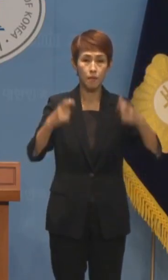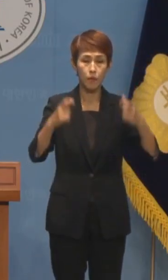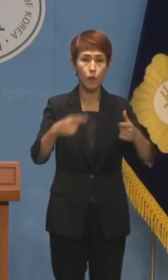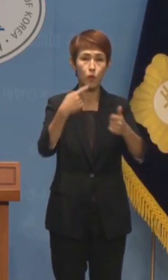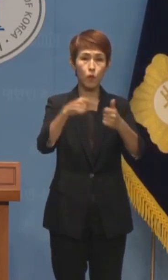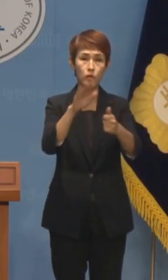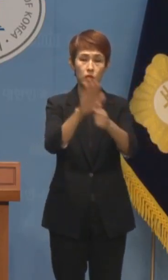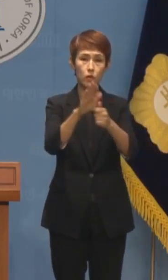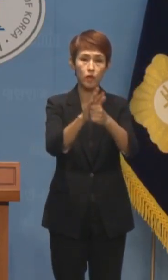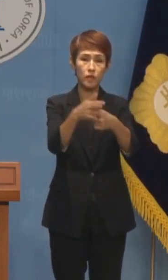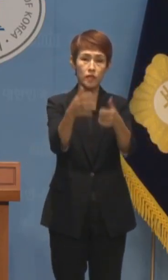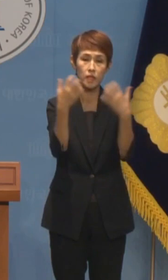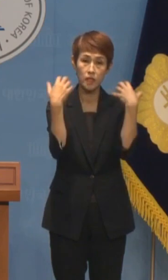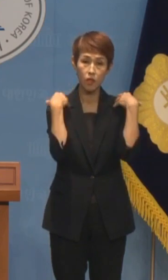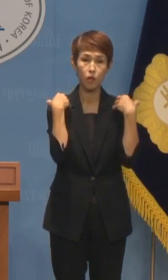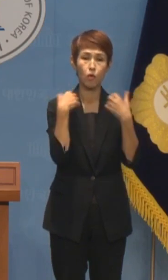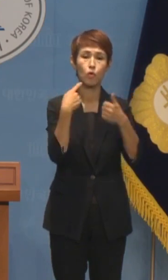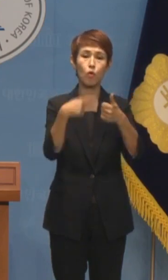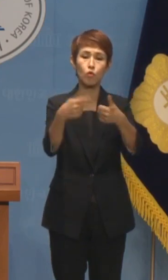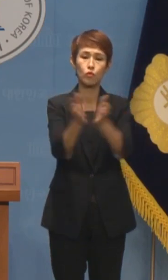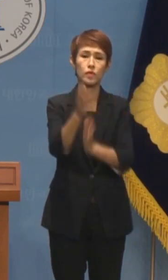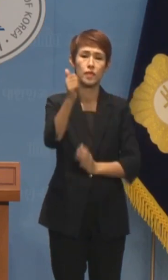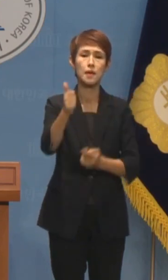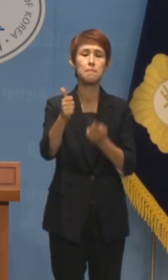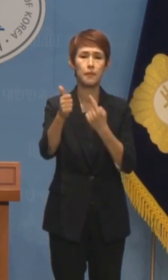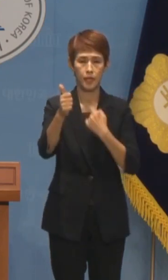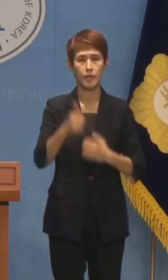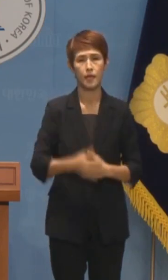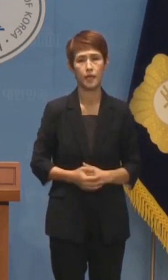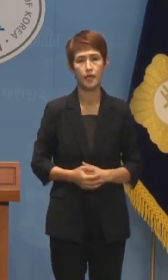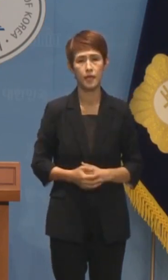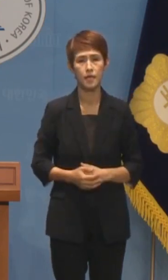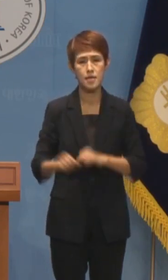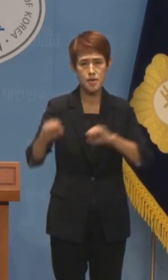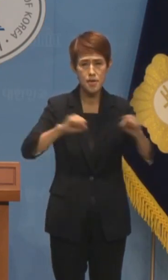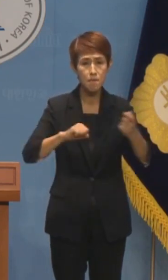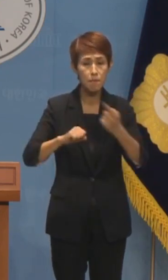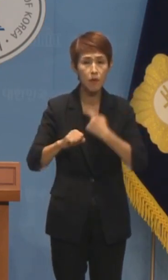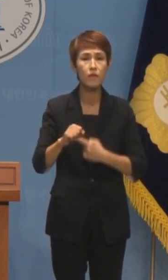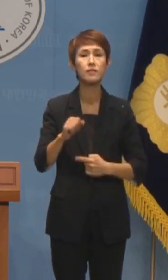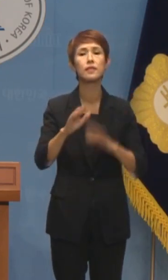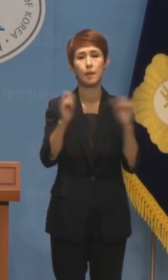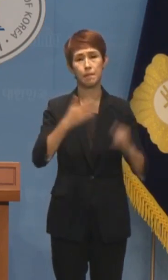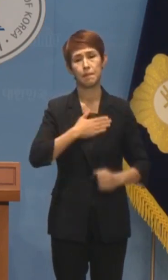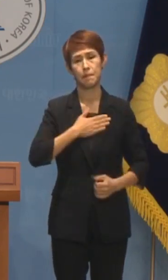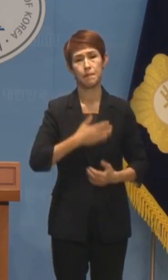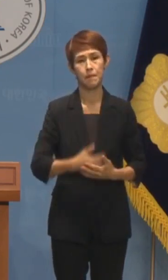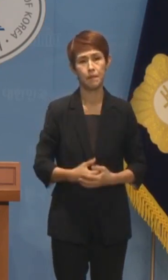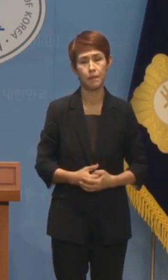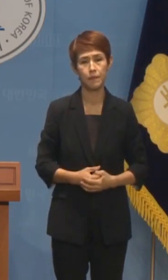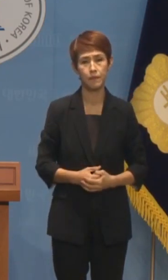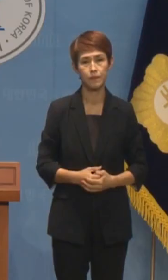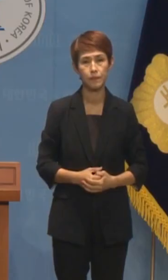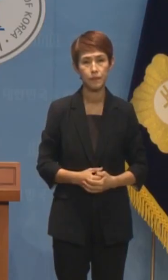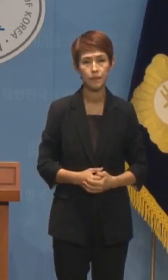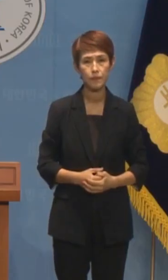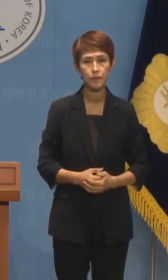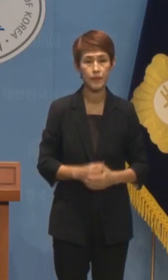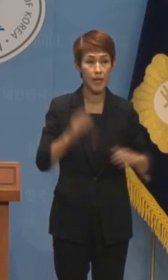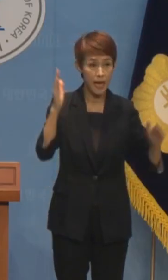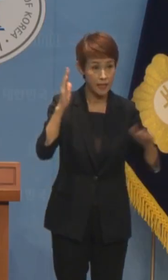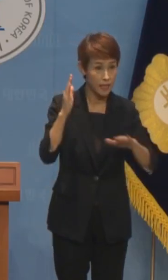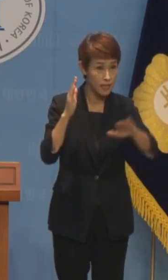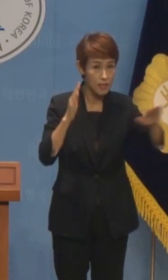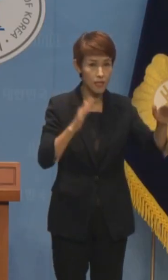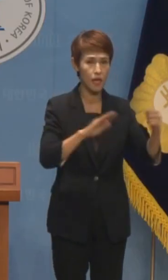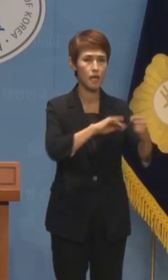남부교육지원청 교육국장으로 재직하면서 현장과 호흡한 홍재남이라고 확신하기 때문입니다. 학생들의